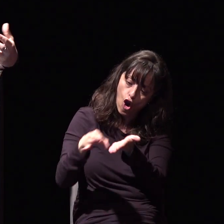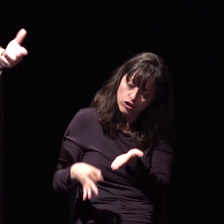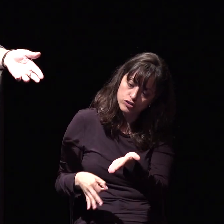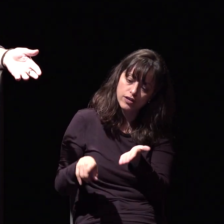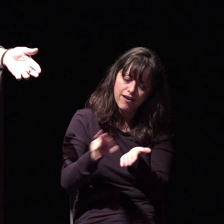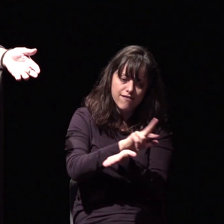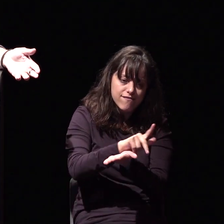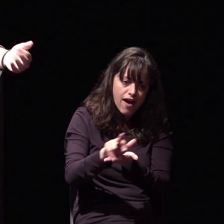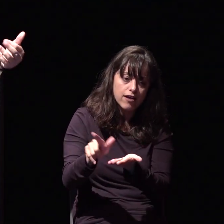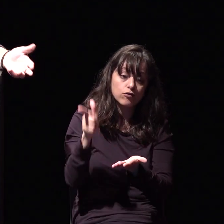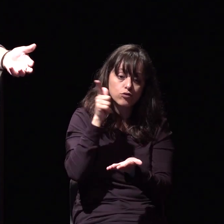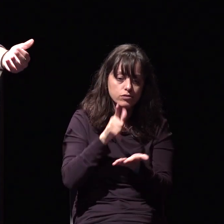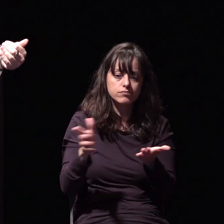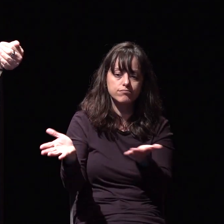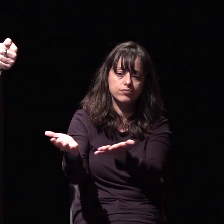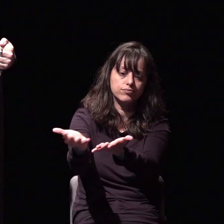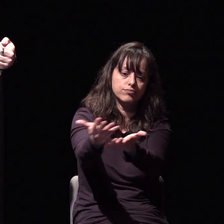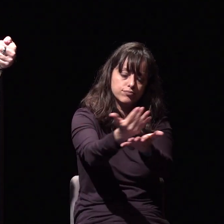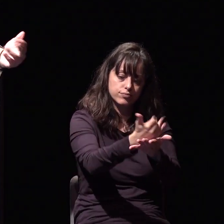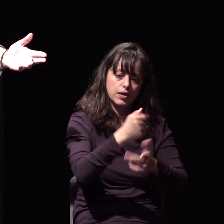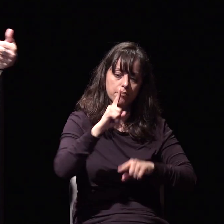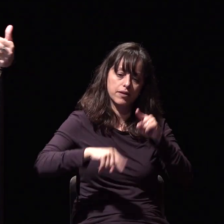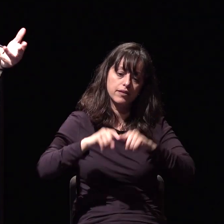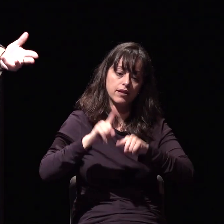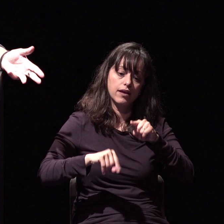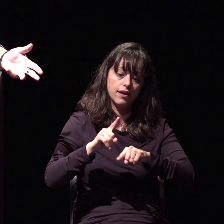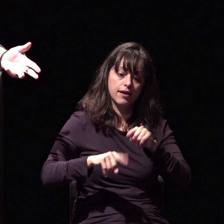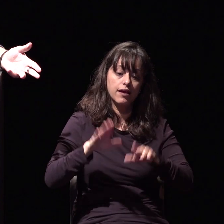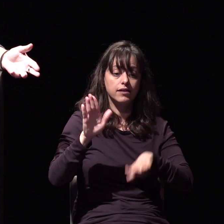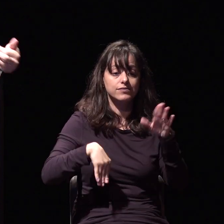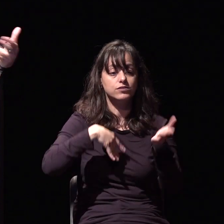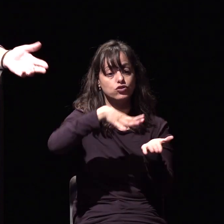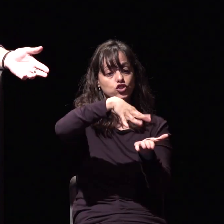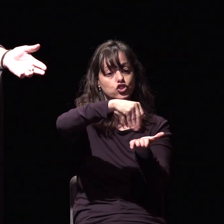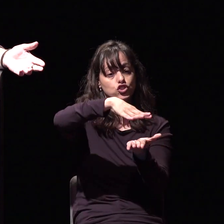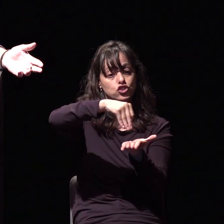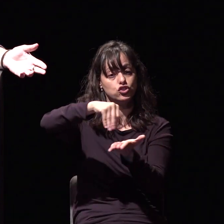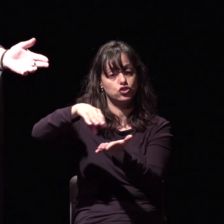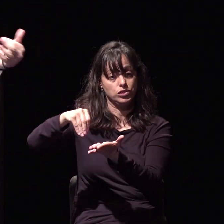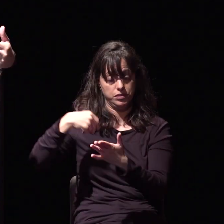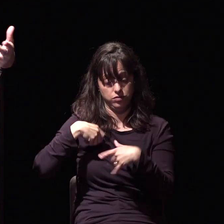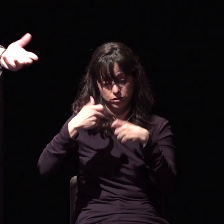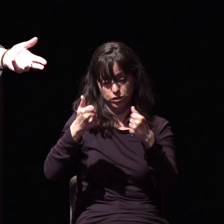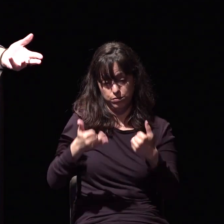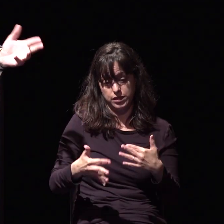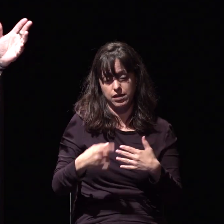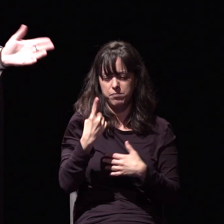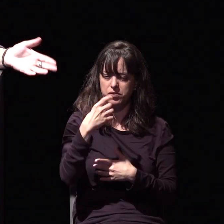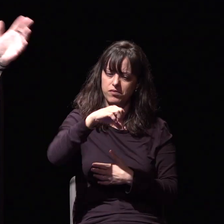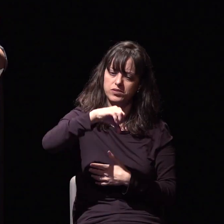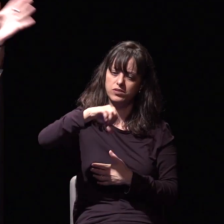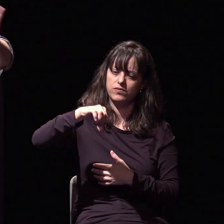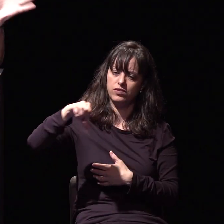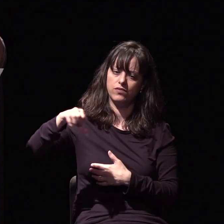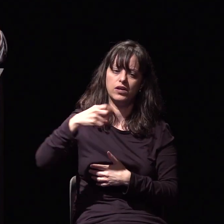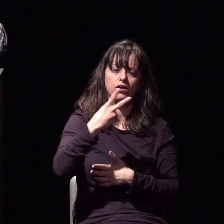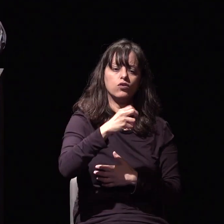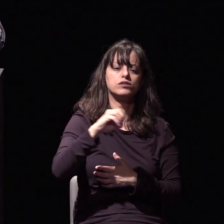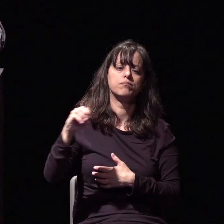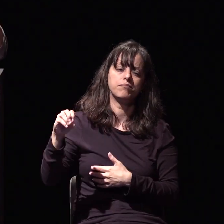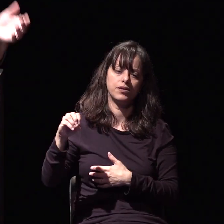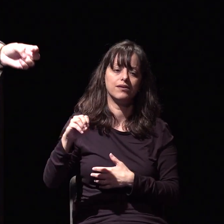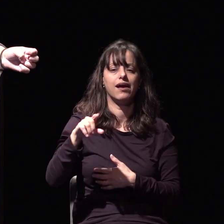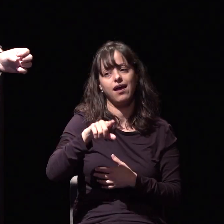que eu consegui obter esse tipo de material, às vezes até via xerox. Isso eu estou falando de 1999, 2000, então não se assustem